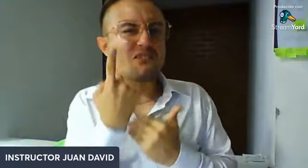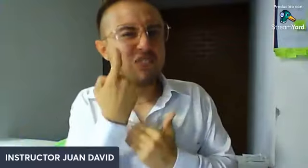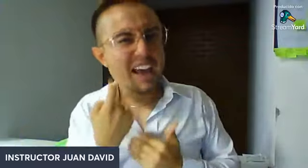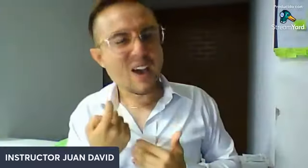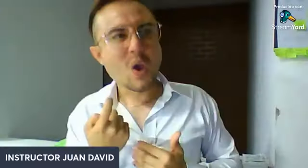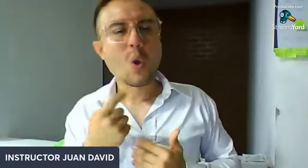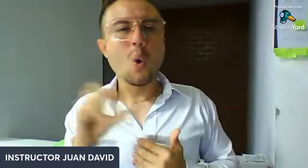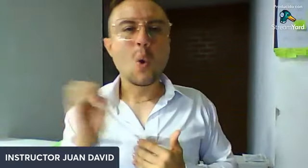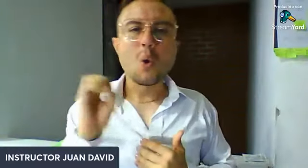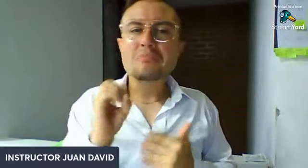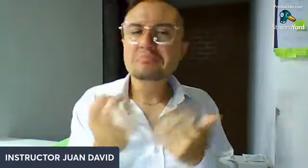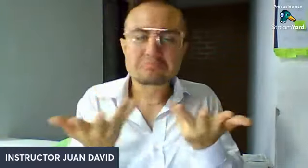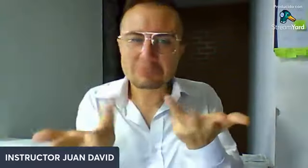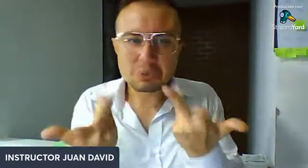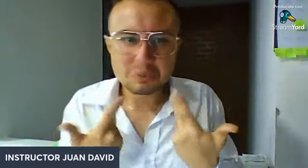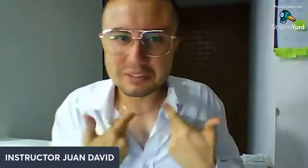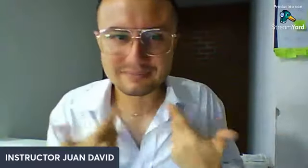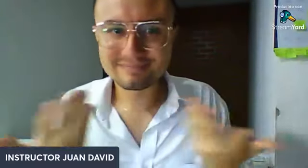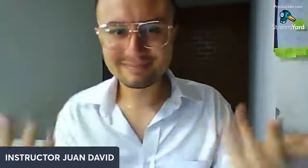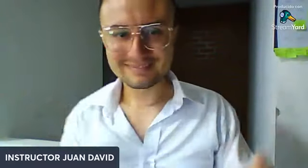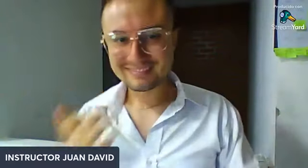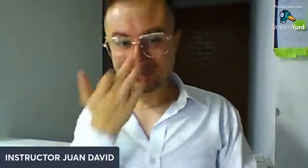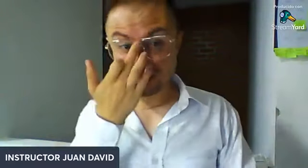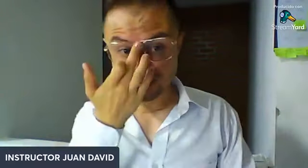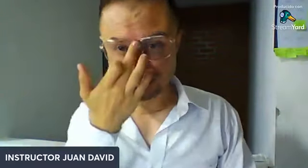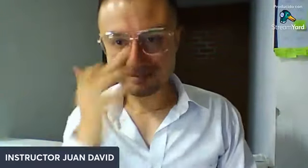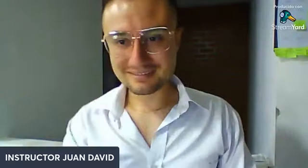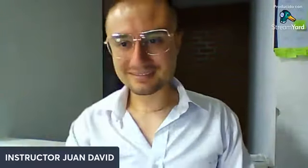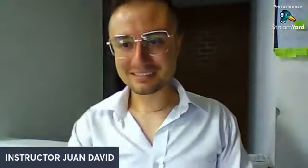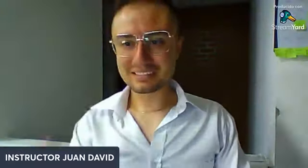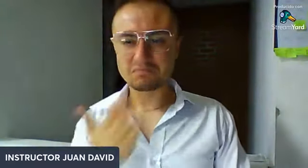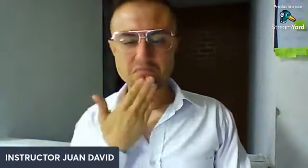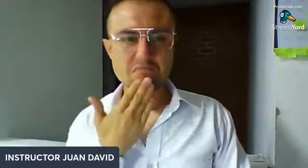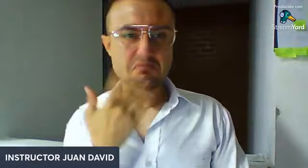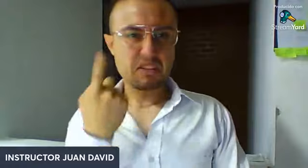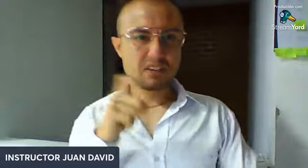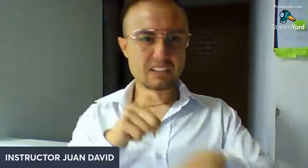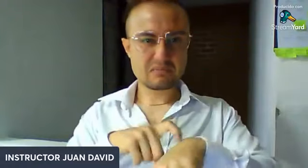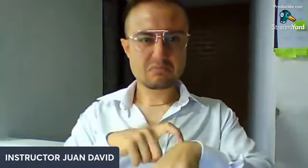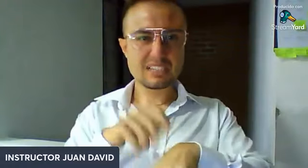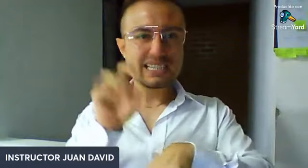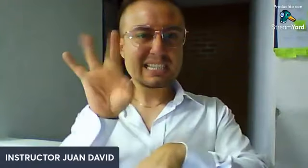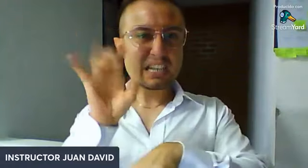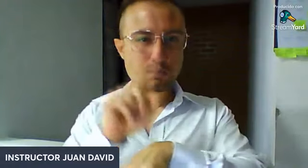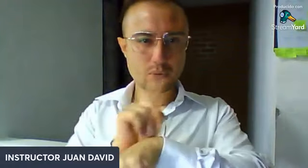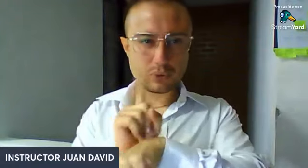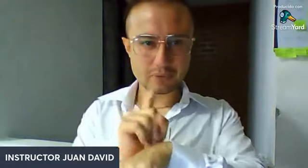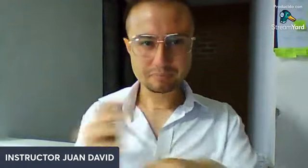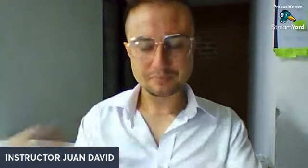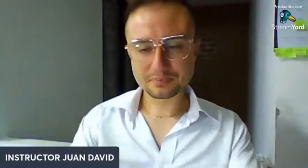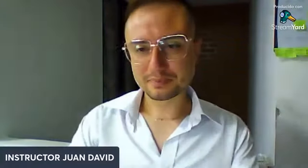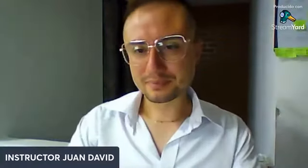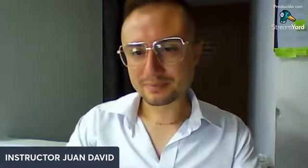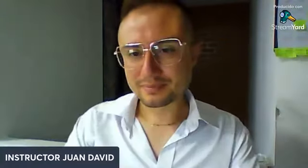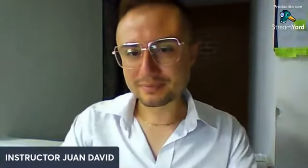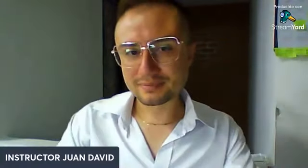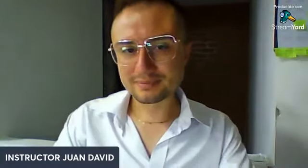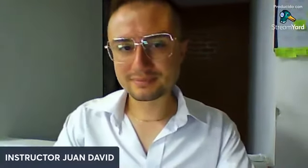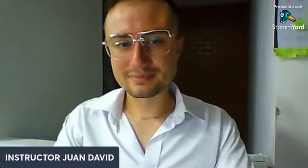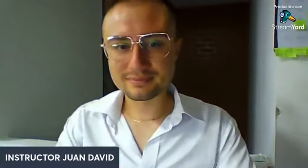Quiero saber si ustedes quieren saber algún vocabulario en lengua de señas que tenga que ver con la temporada navideña. Igual tenemos 15 minutos,